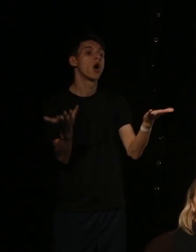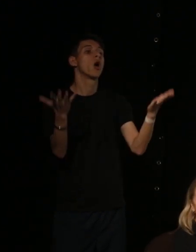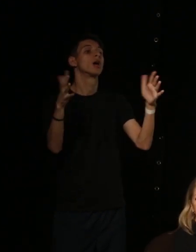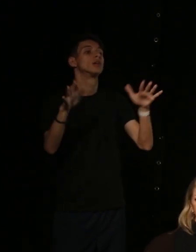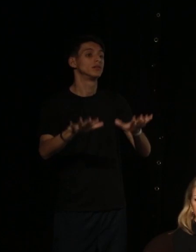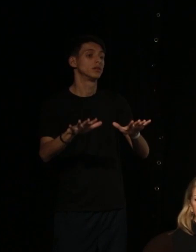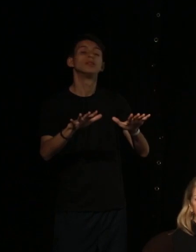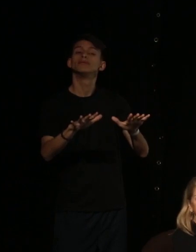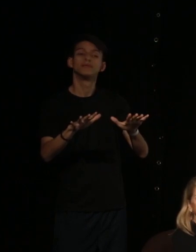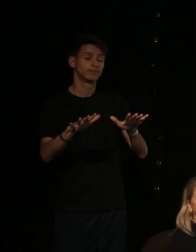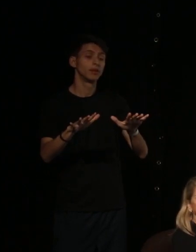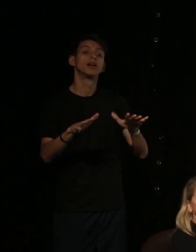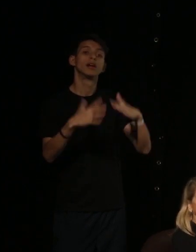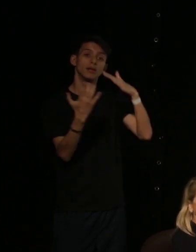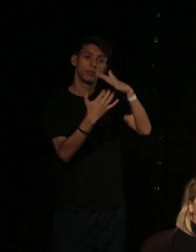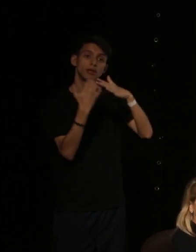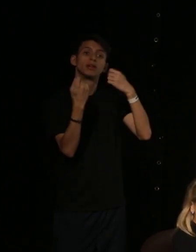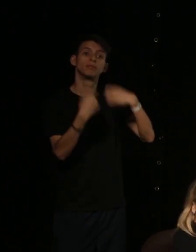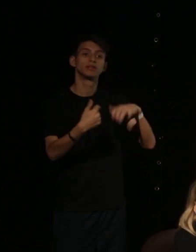no ambiente de trabalho?